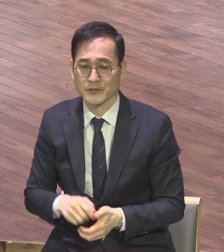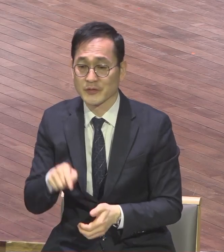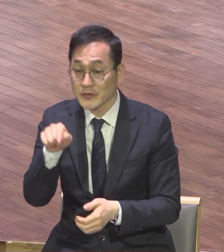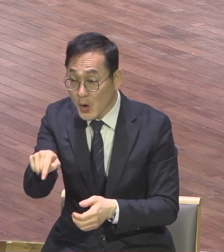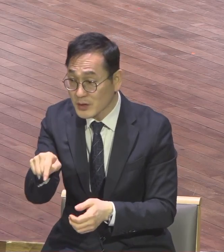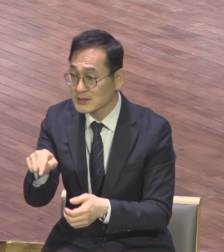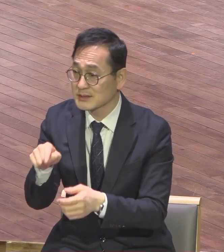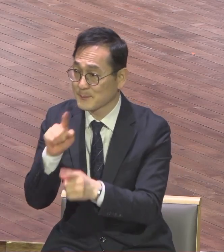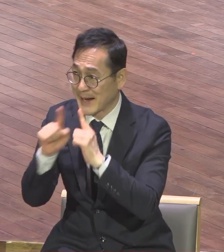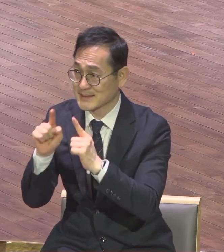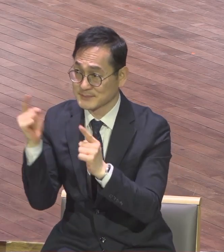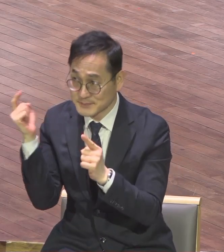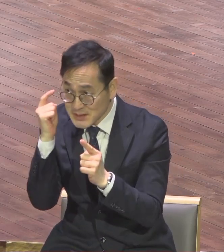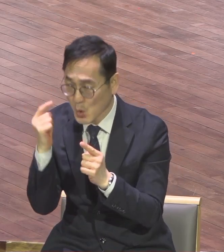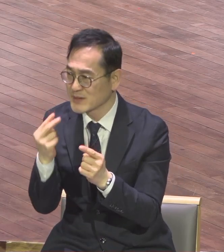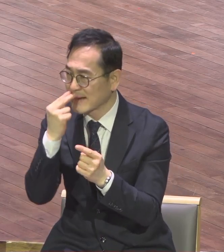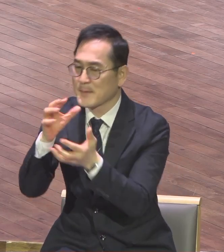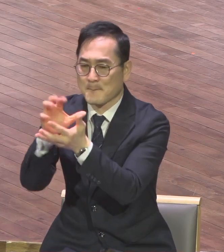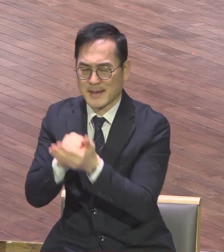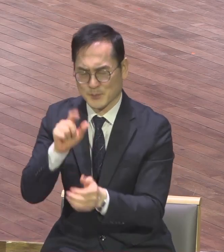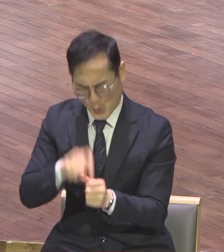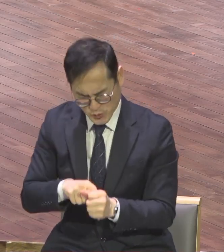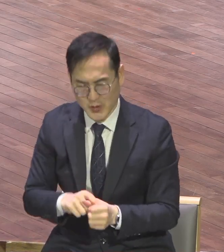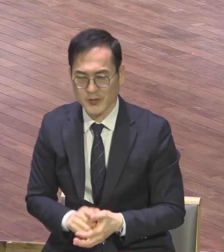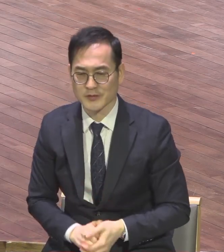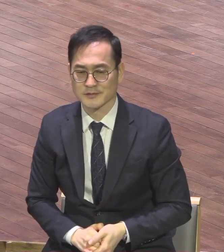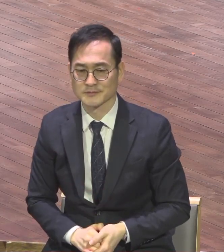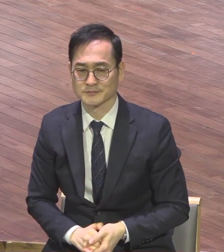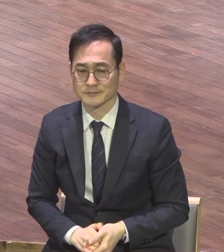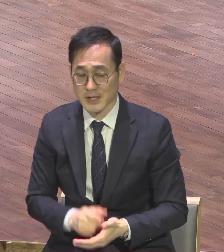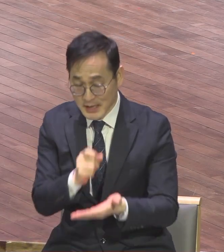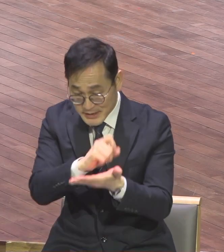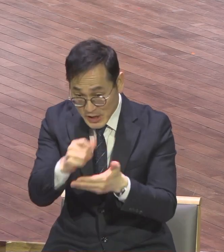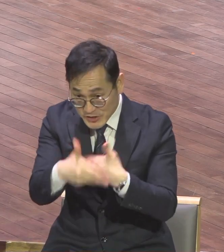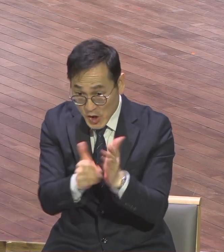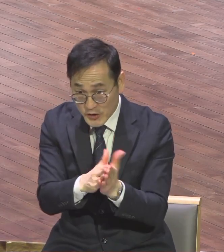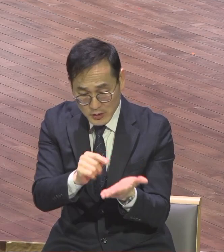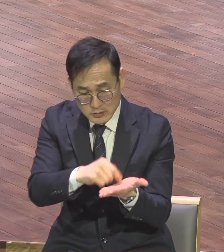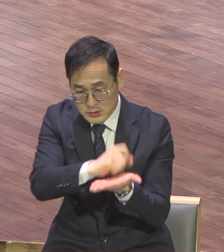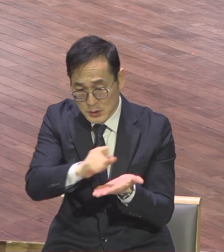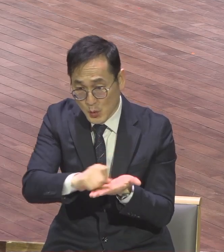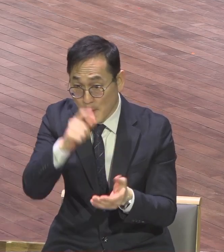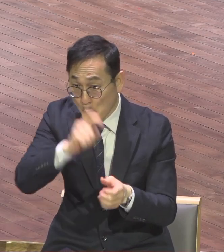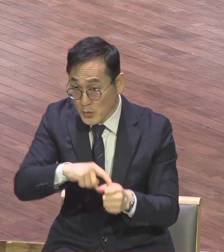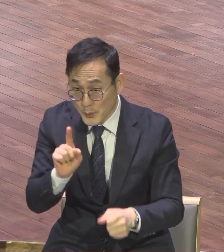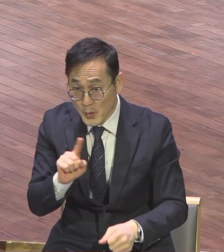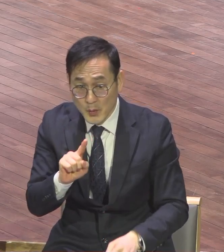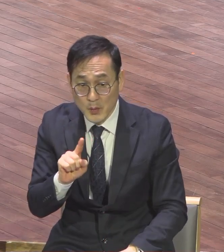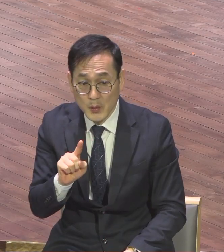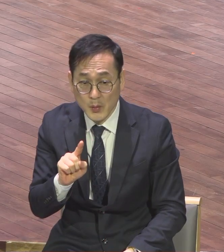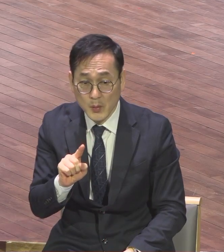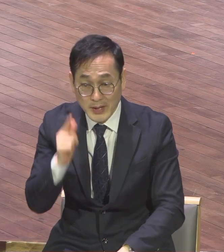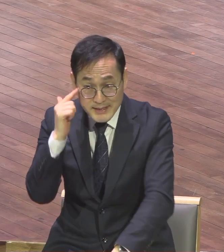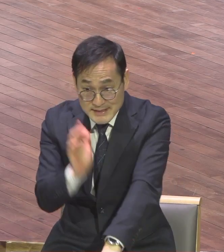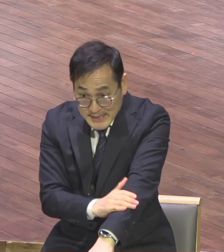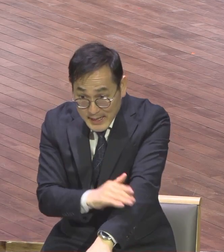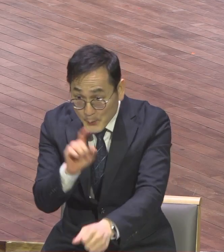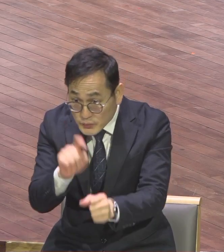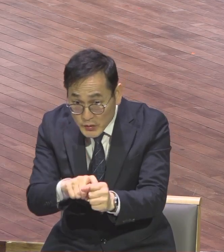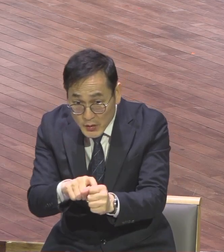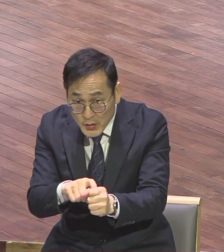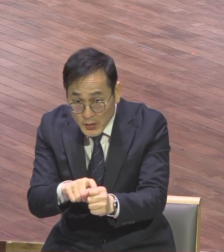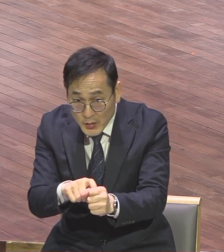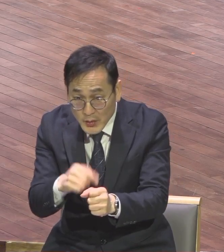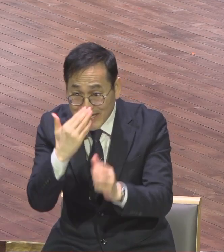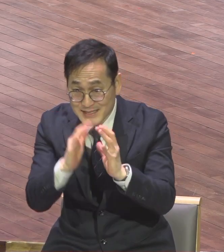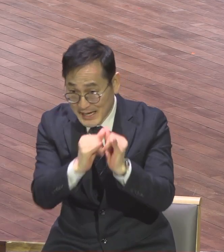생명을 얻게 하려 함이니라. 성경을 기록한 목적 오직 목적이 뭐냐 세상 사람들이 말하는 뭐 지혜를 얻기 위한 혹은